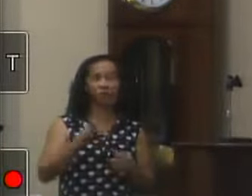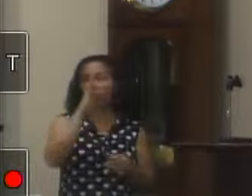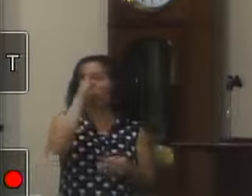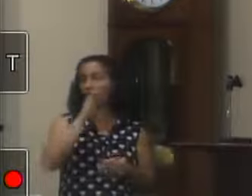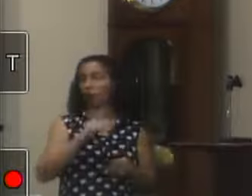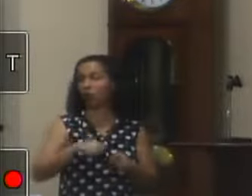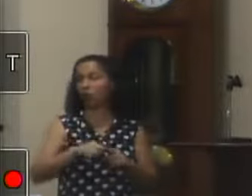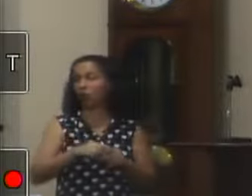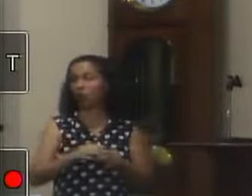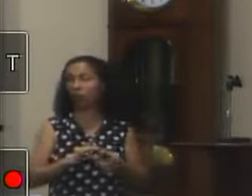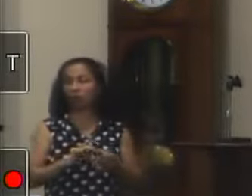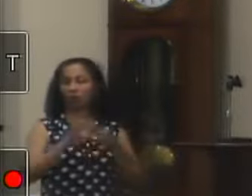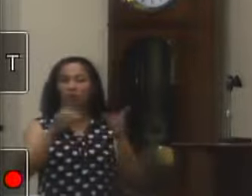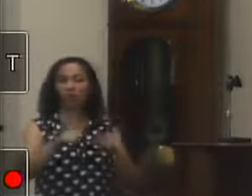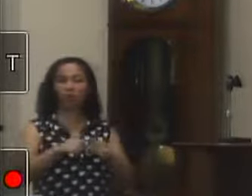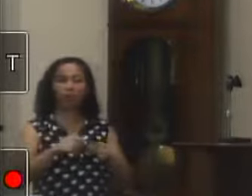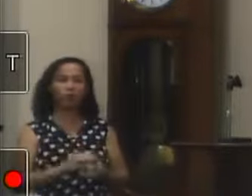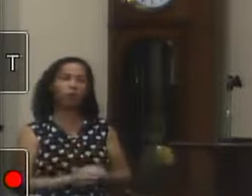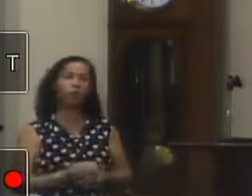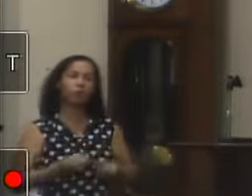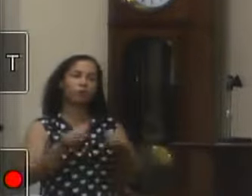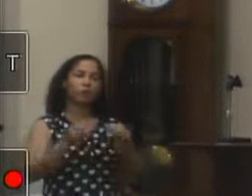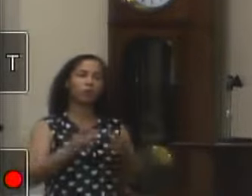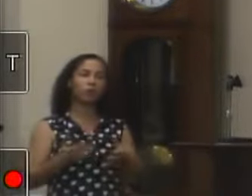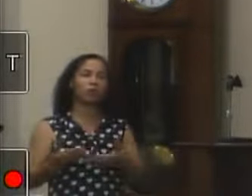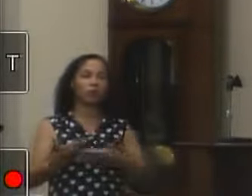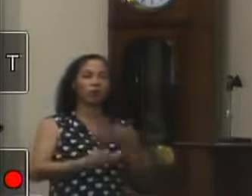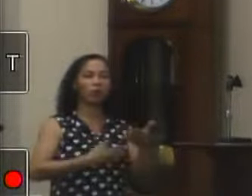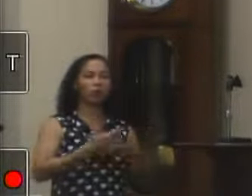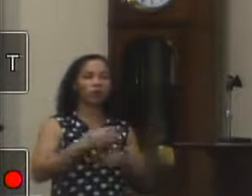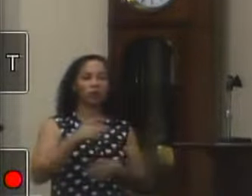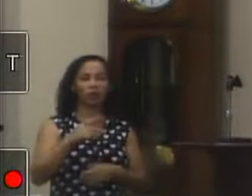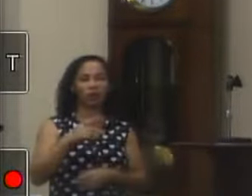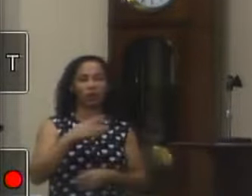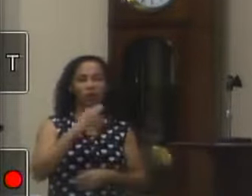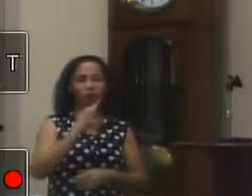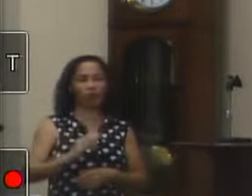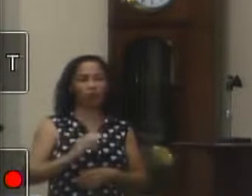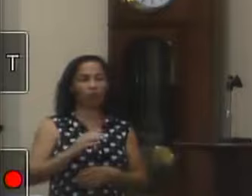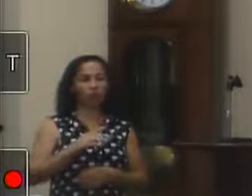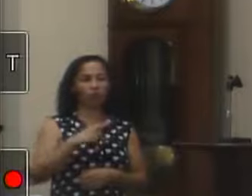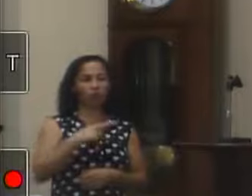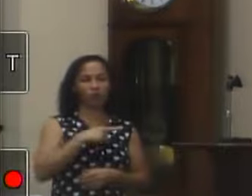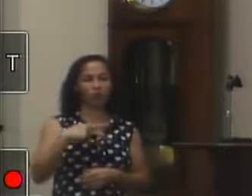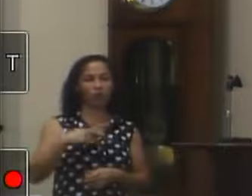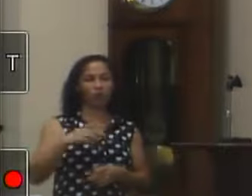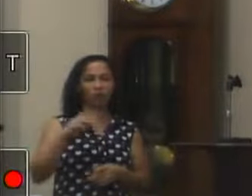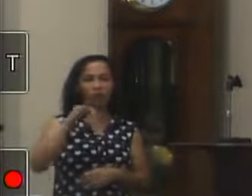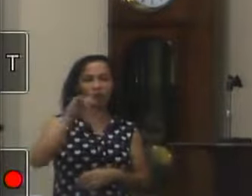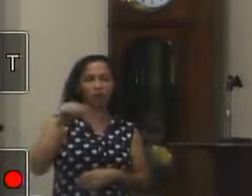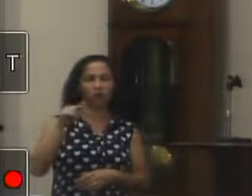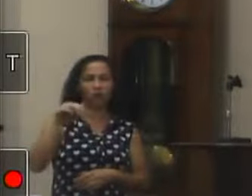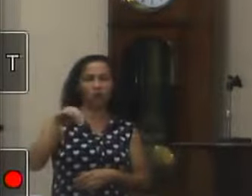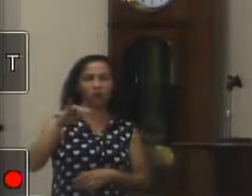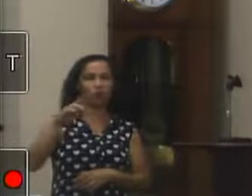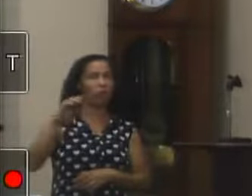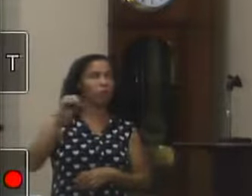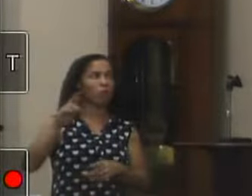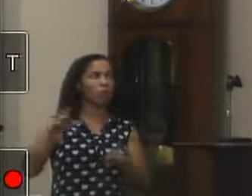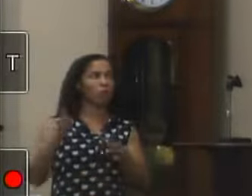vamos distribuir de forma gratuita lá em parceria com o Apóstolo Júnior e também com o pessoal da Fundação Leão 13. Então está todo